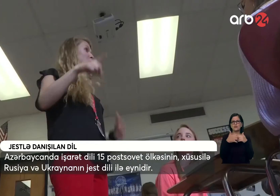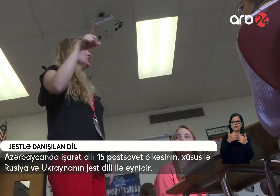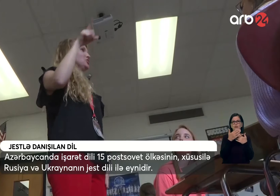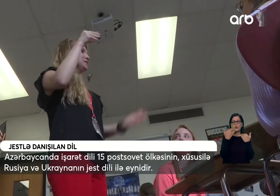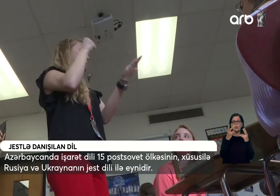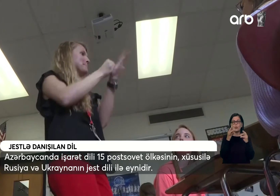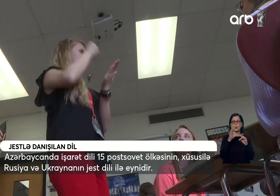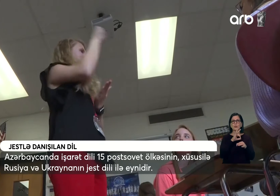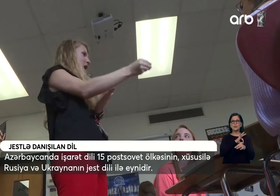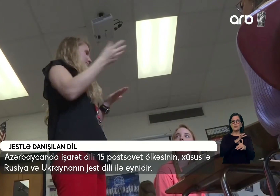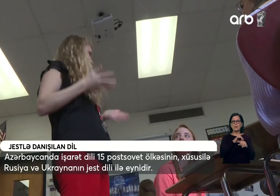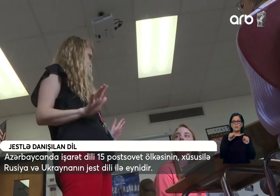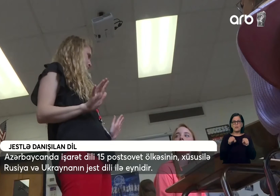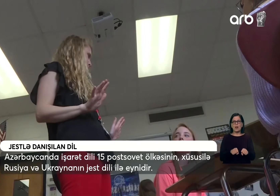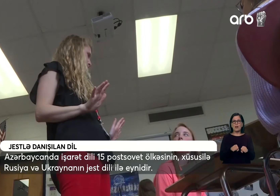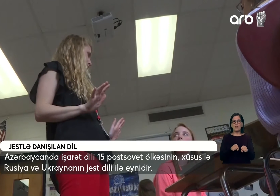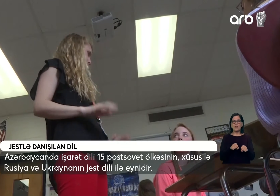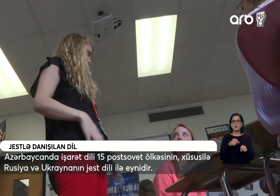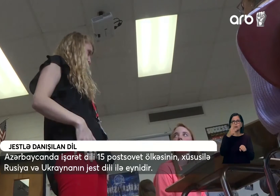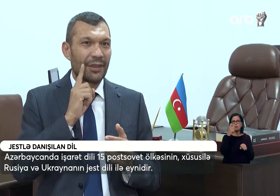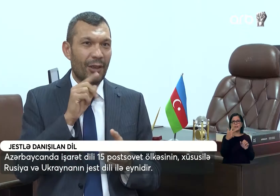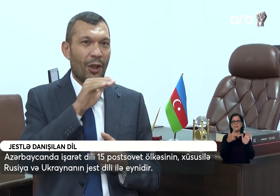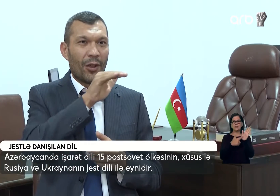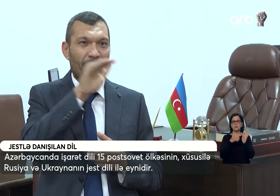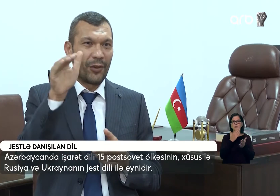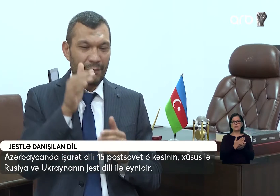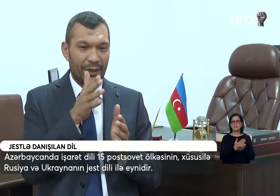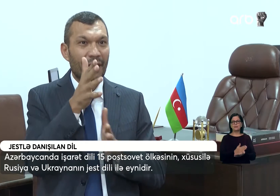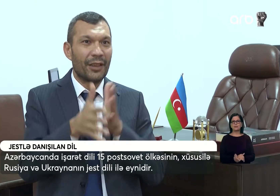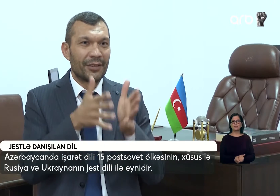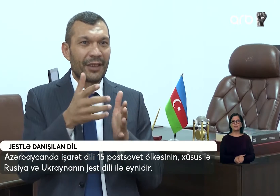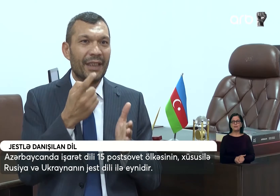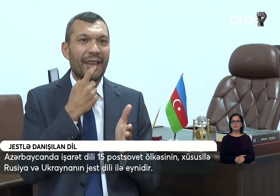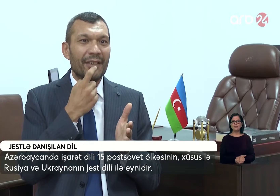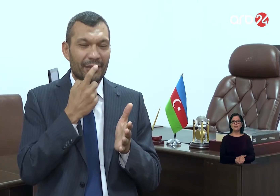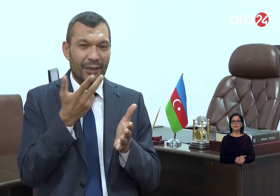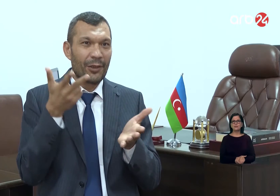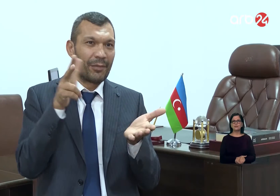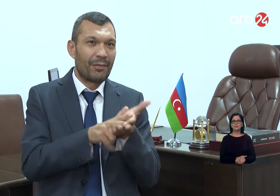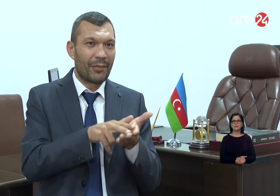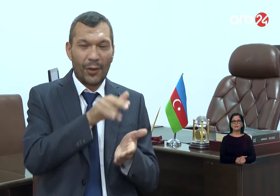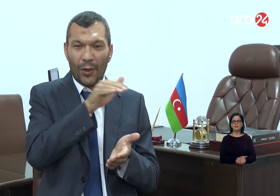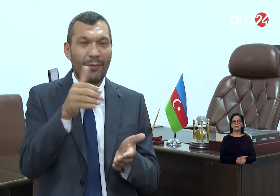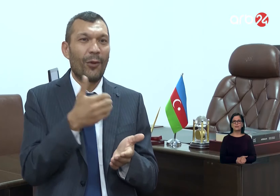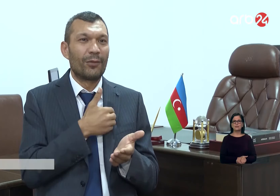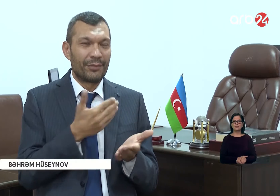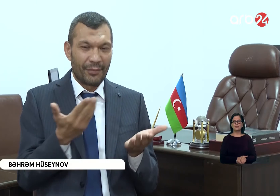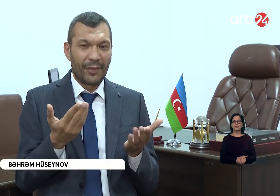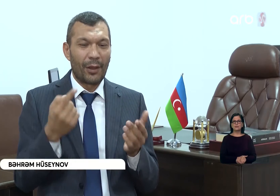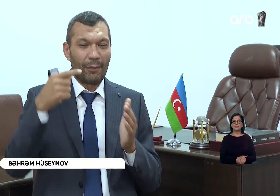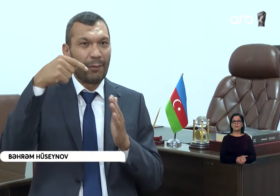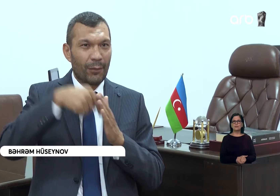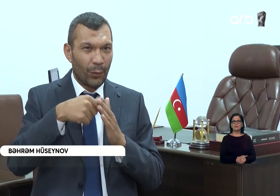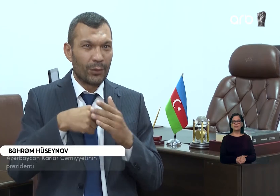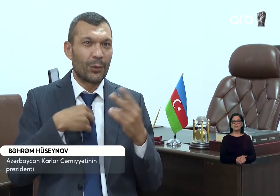Ancaq hüquqi statusa malik olanların sayı 137-dir. Azərbaycanda jest dili dövlət səviyyəsində təsdiq olunmayıb. Bu bizim üçün